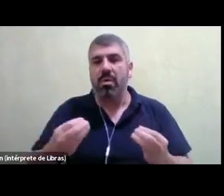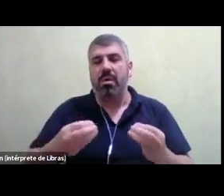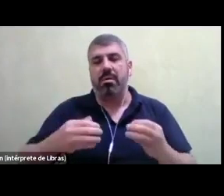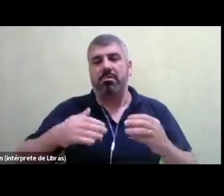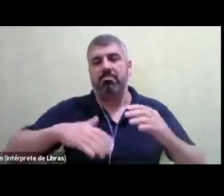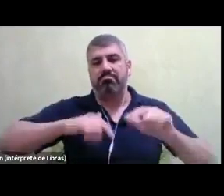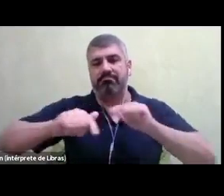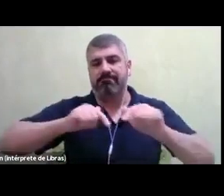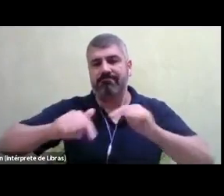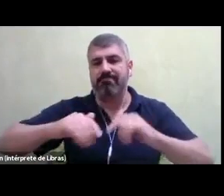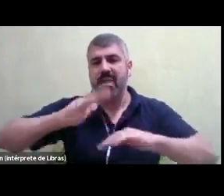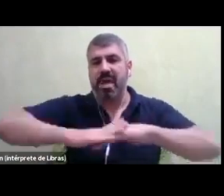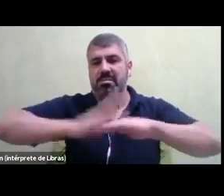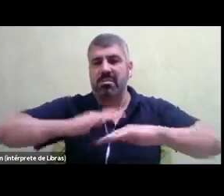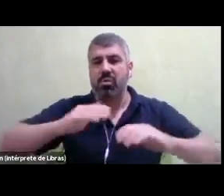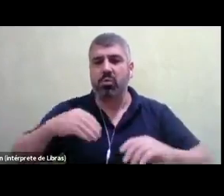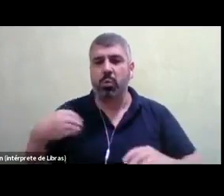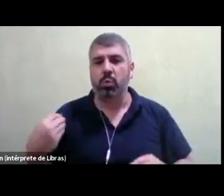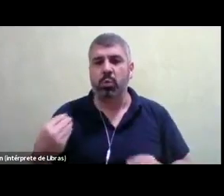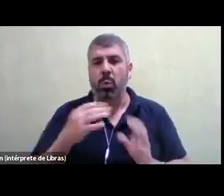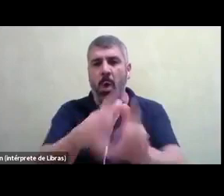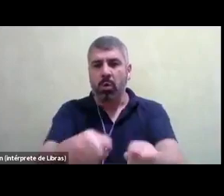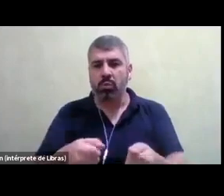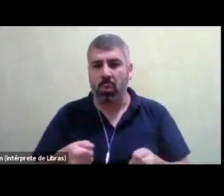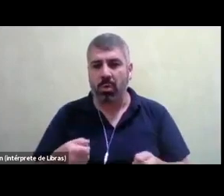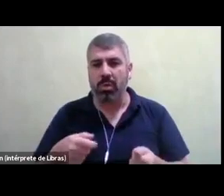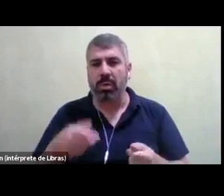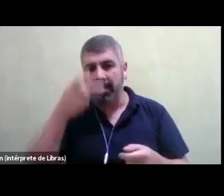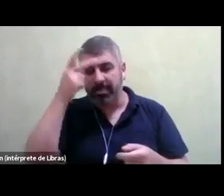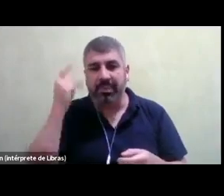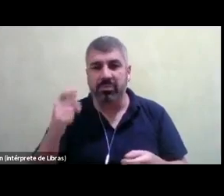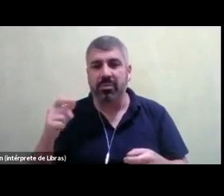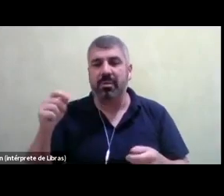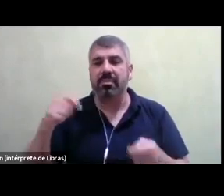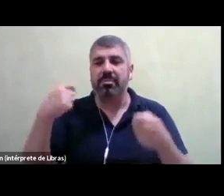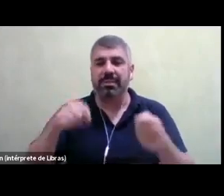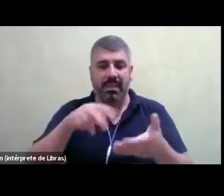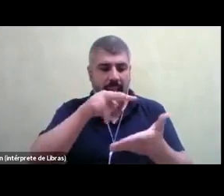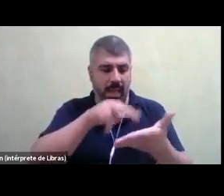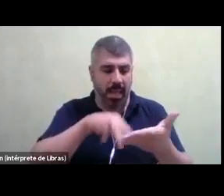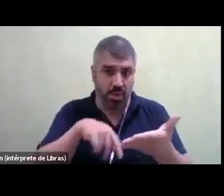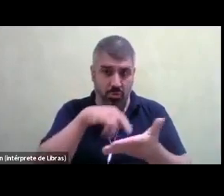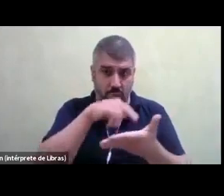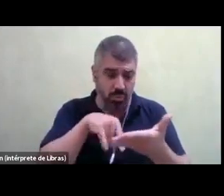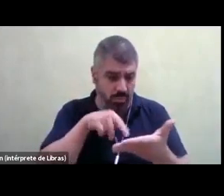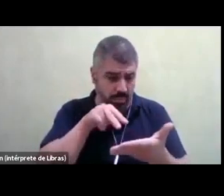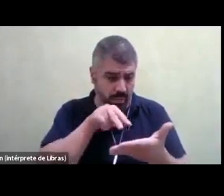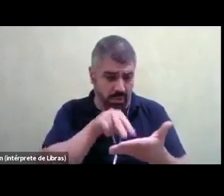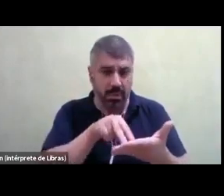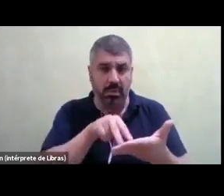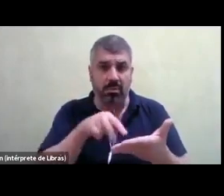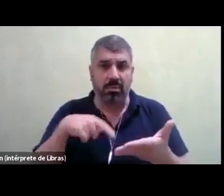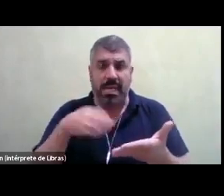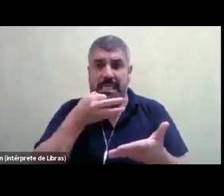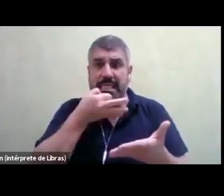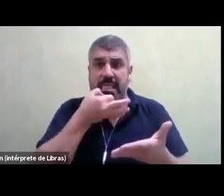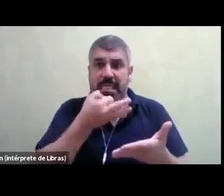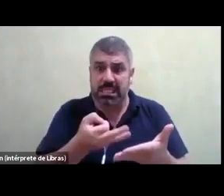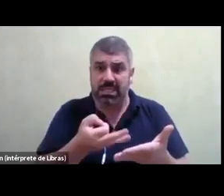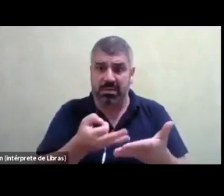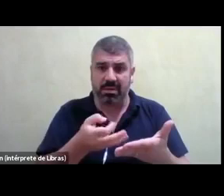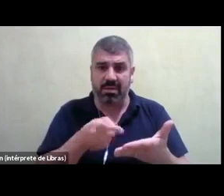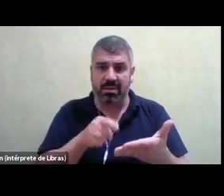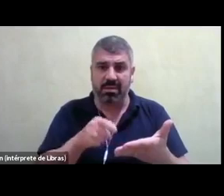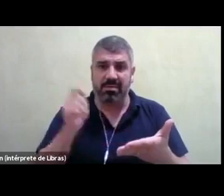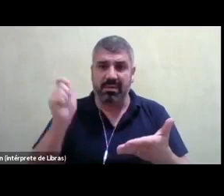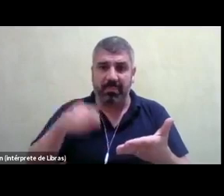é demandada das pessoas para que elas leiam um documento como esse, com uma postura crítica, que elas possam